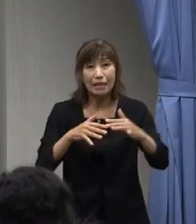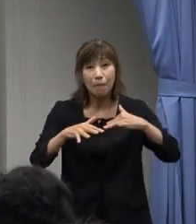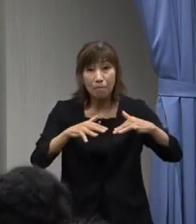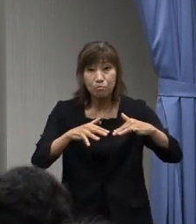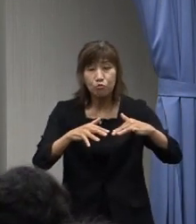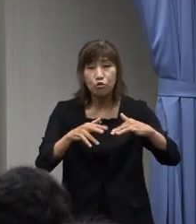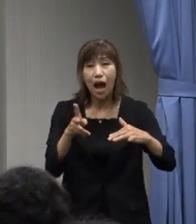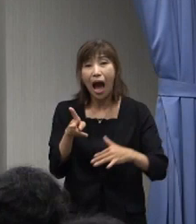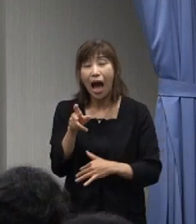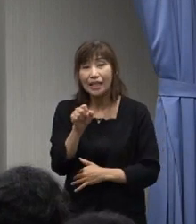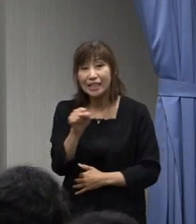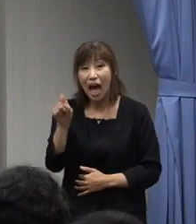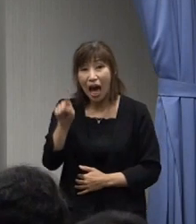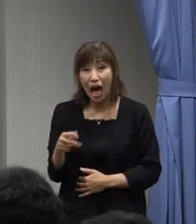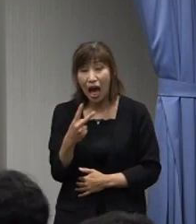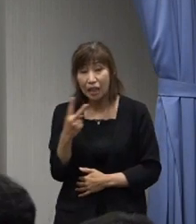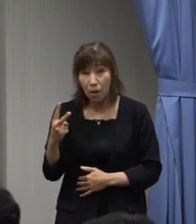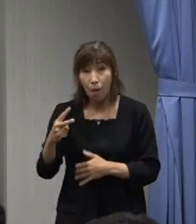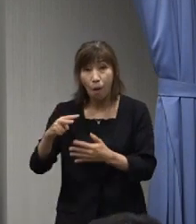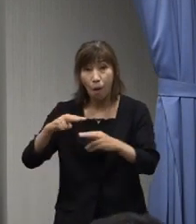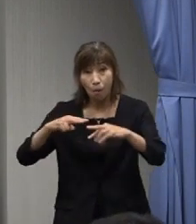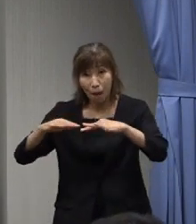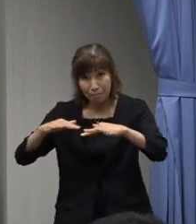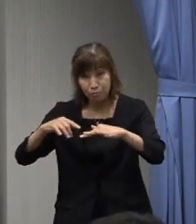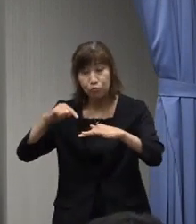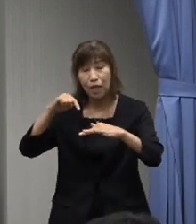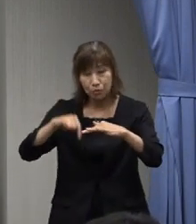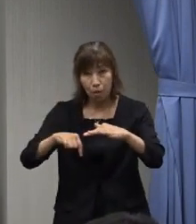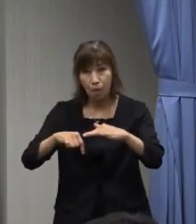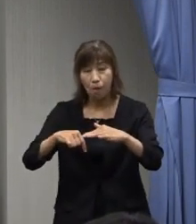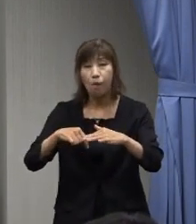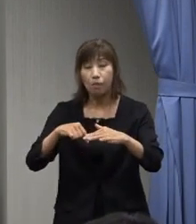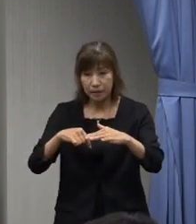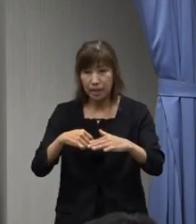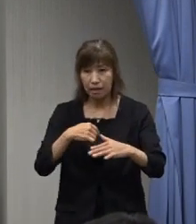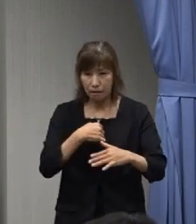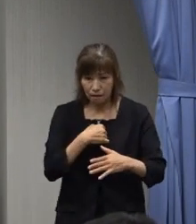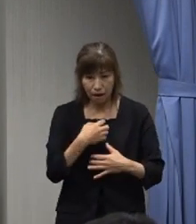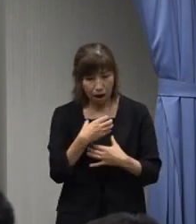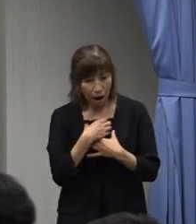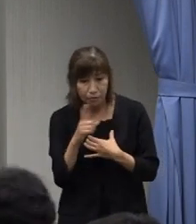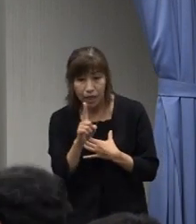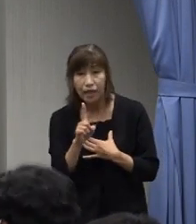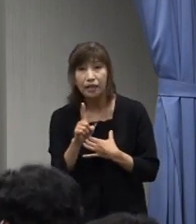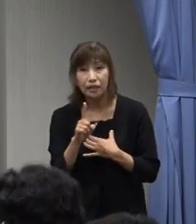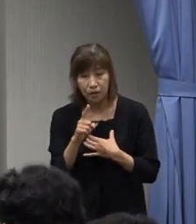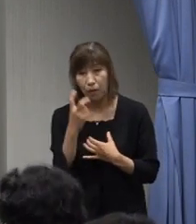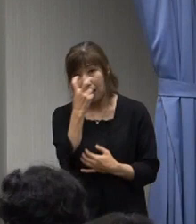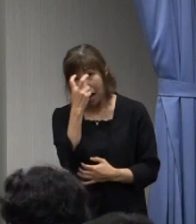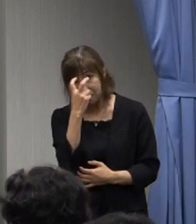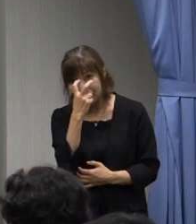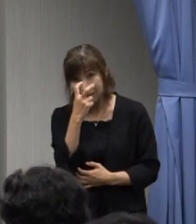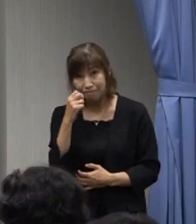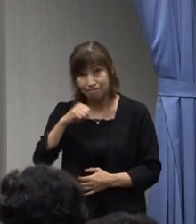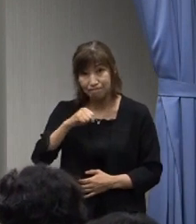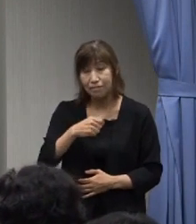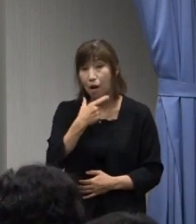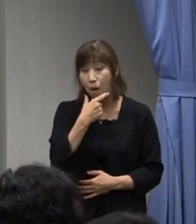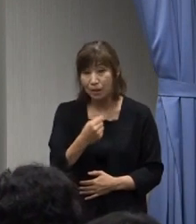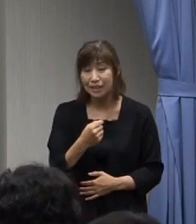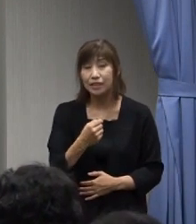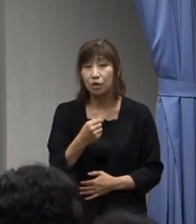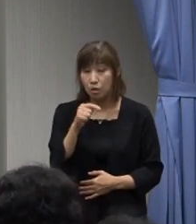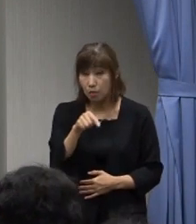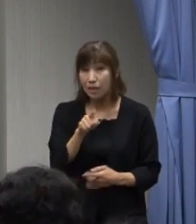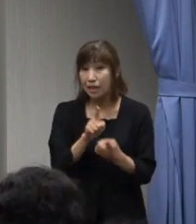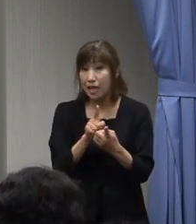きますので、ハザードマップでもそのリスクの確認をお願いしたいということと、それに対する備えをお願いしたいと思